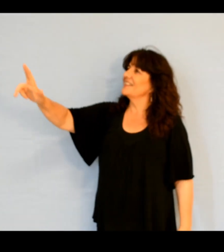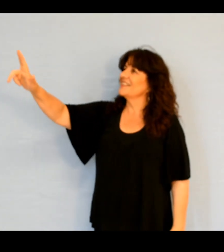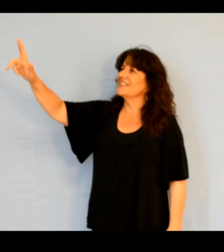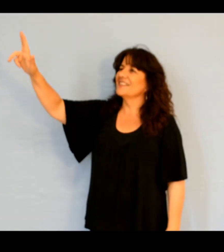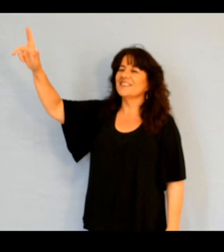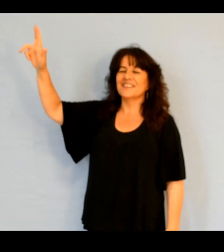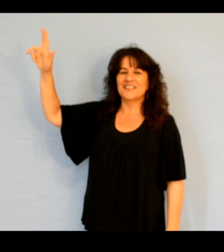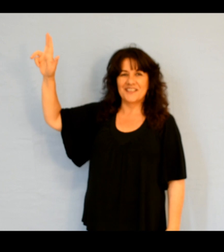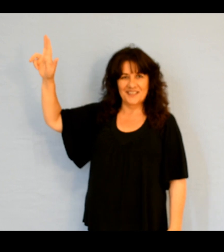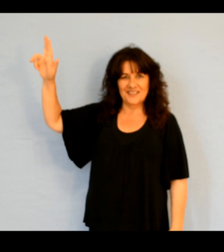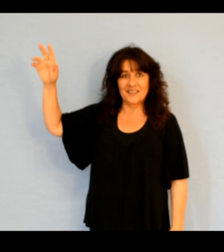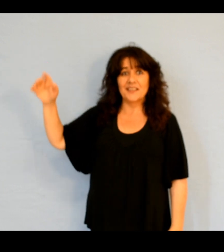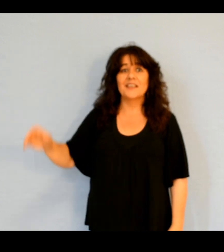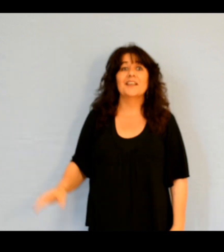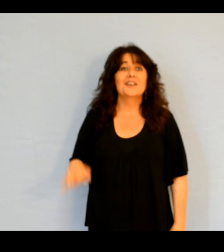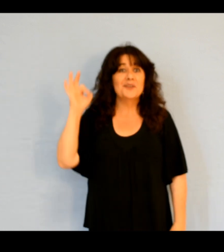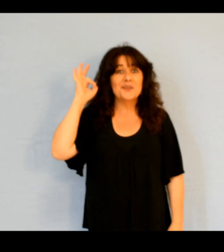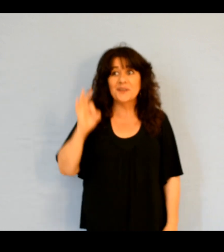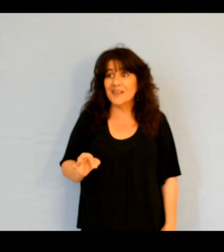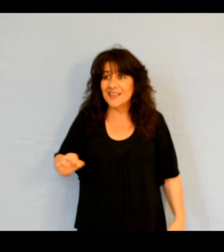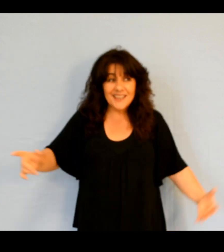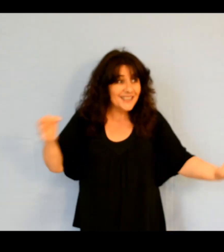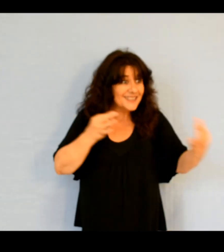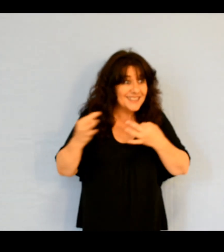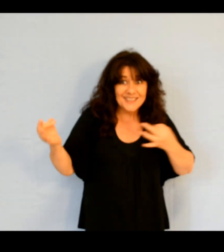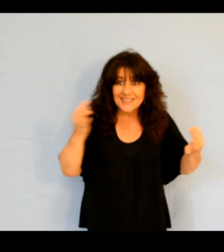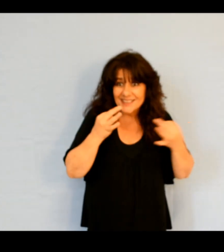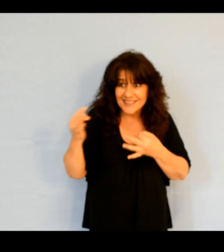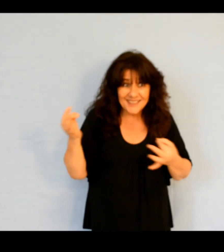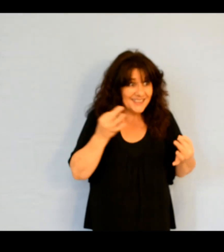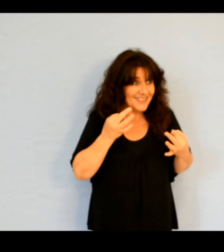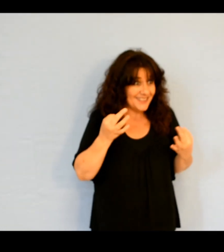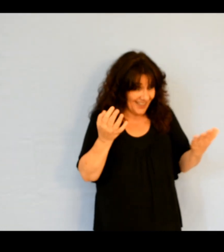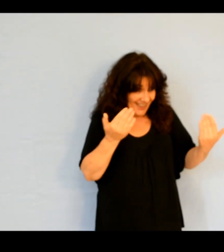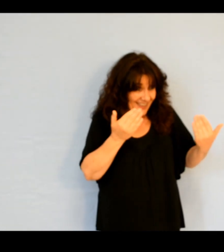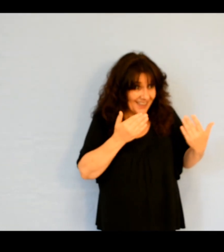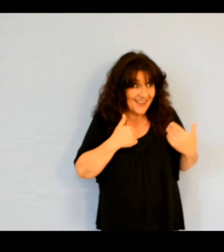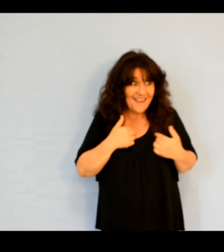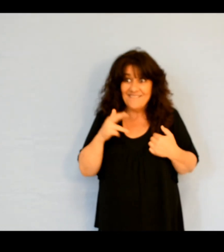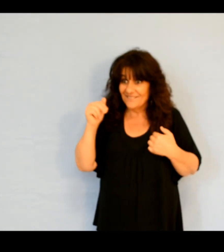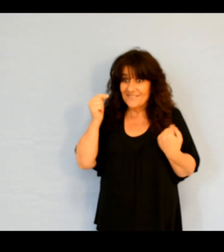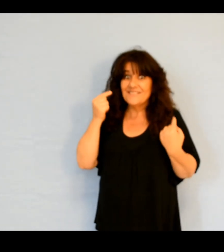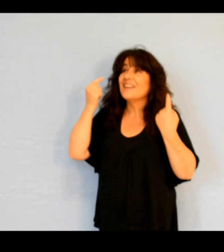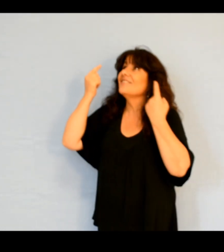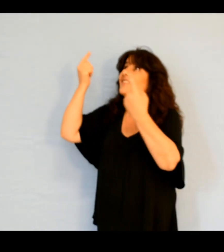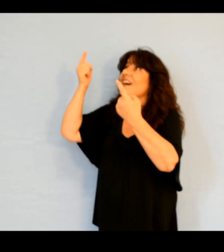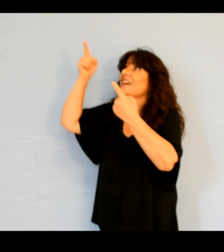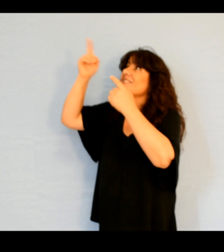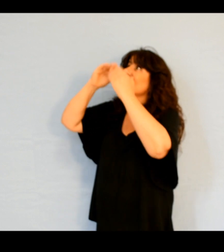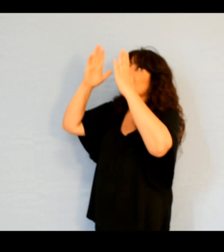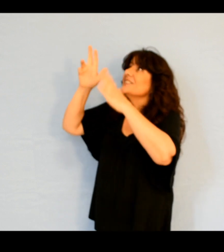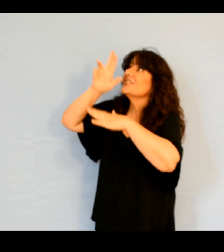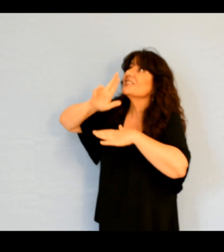Seigneur. Quelle joie quand on m'a dit, nous irons à la maison du Seigneur.